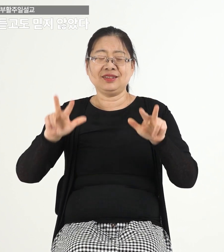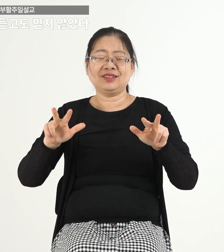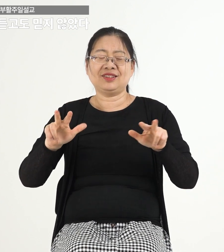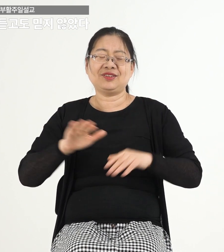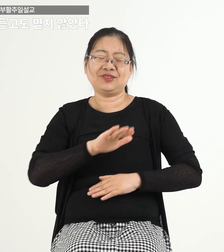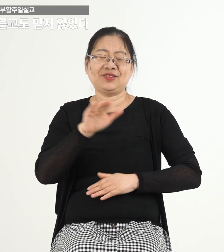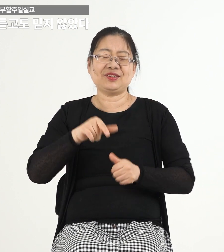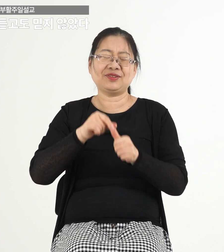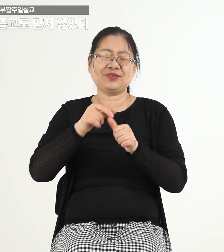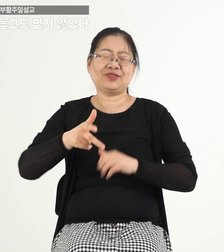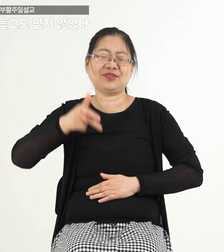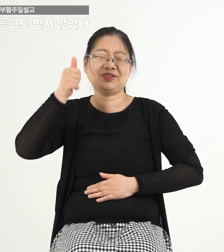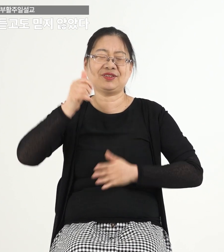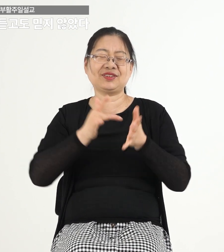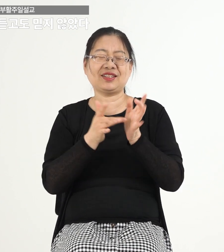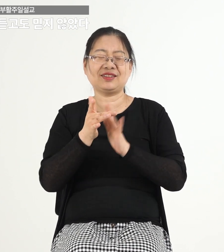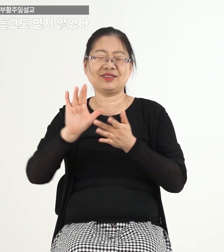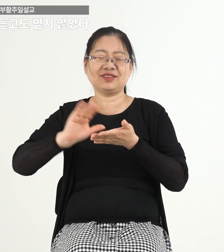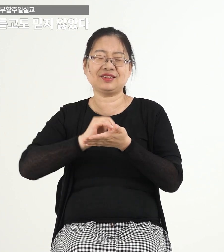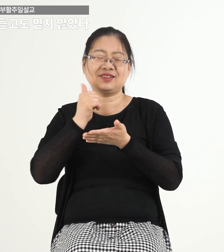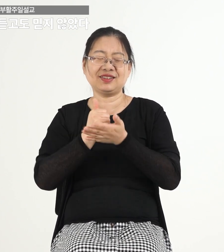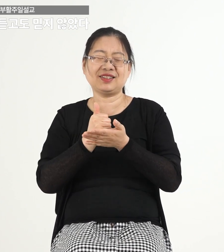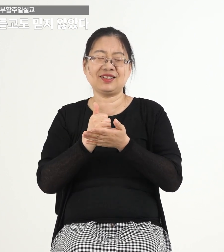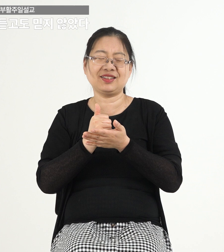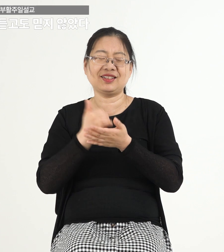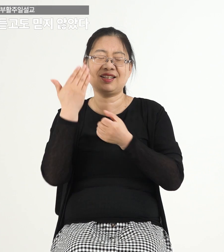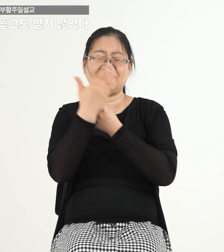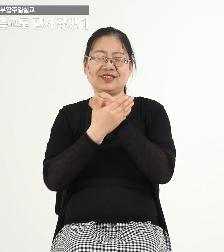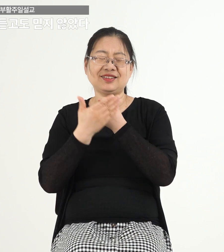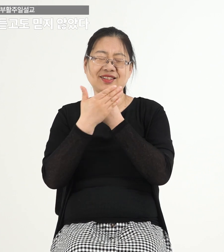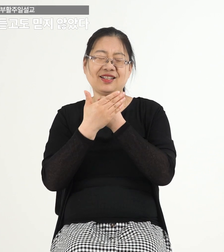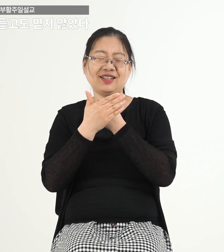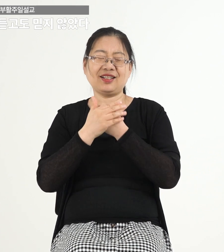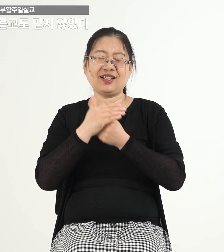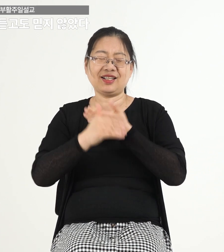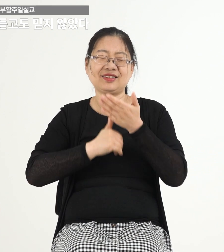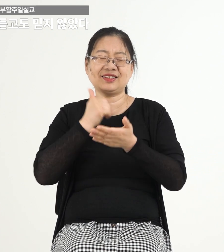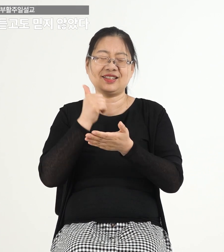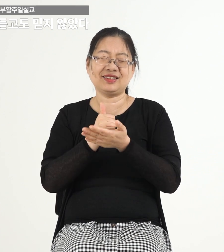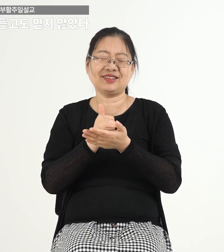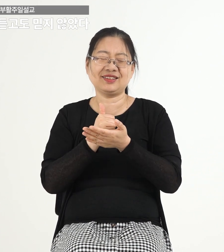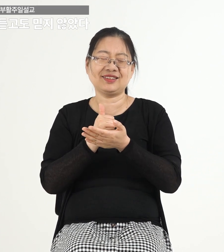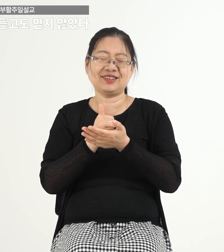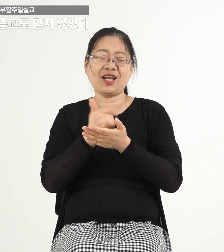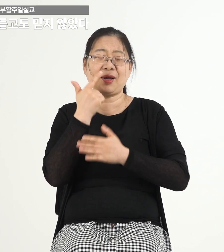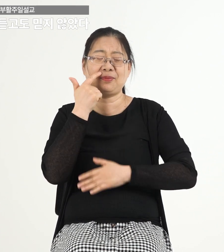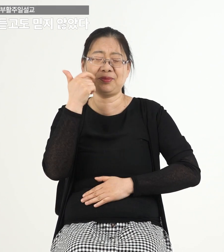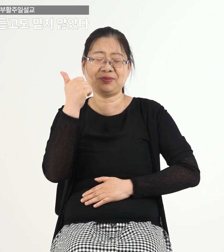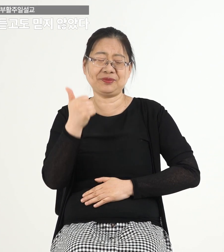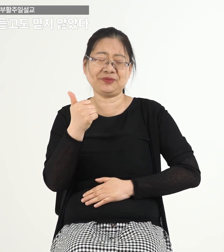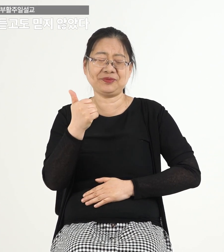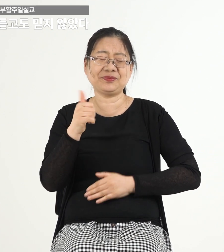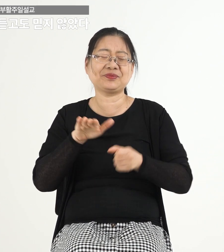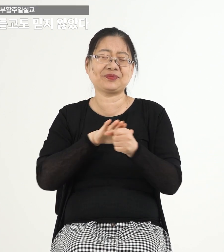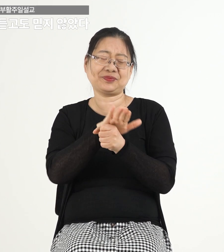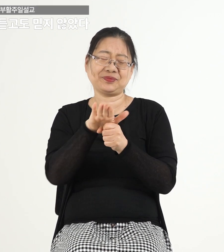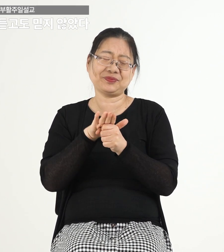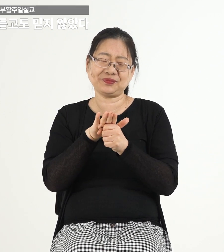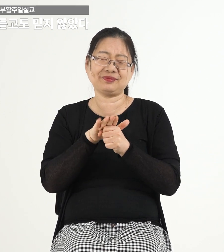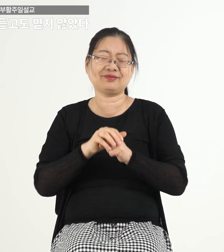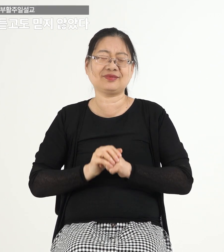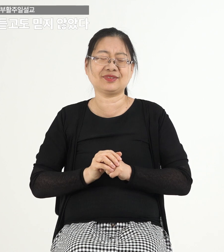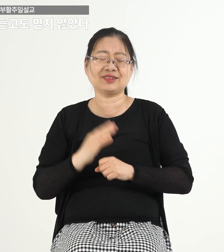지금은 우리 구주 예수 그리스도의 은혜와 하나님 아버지의